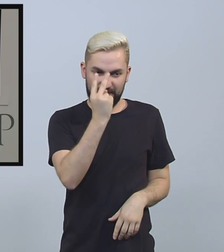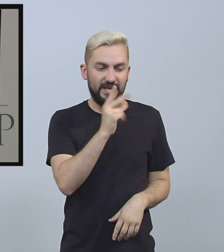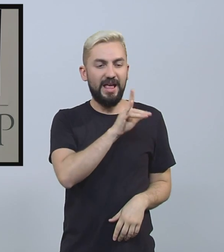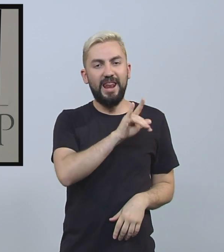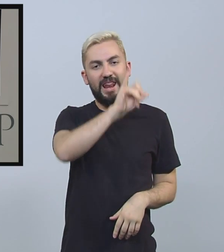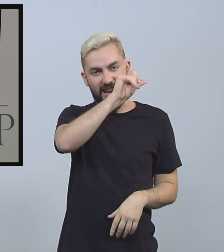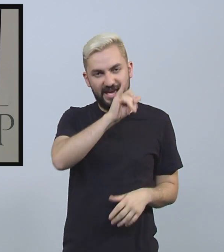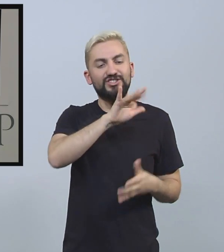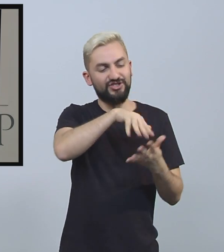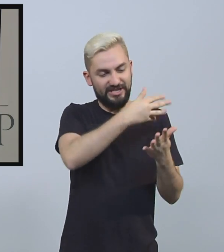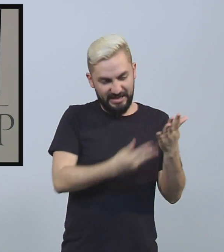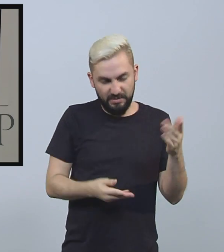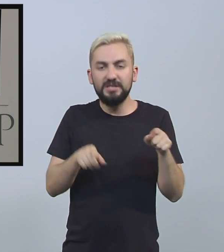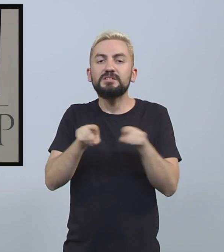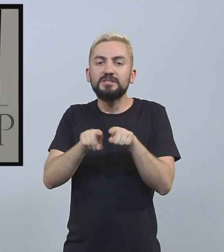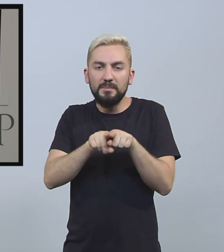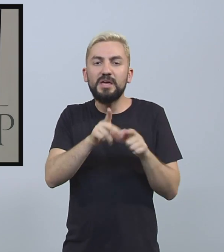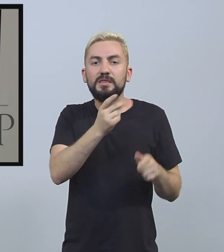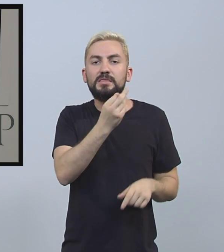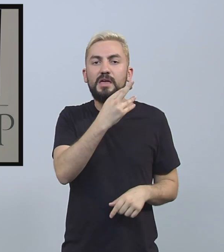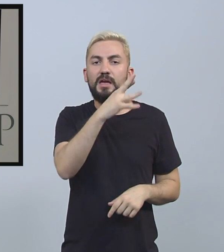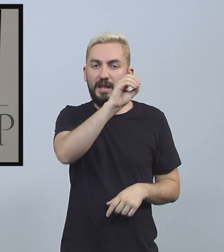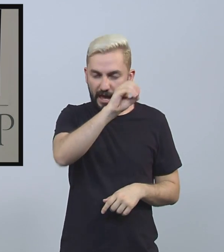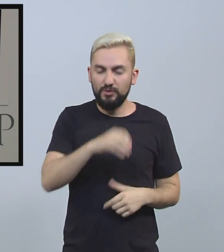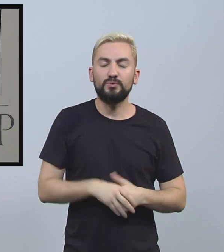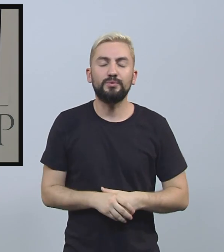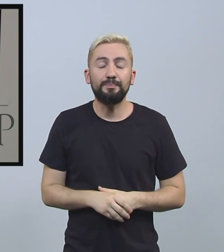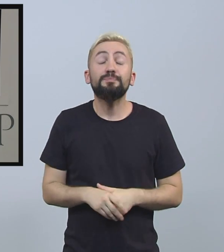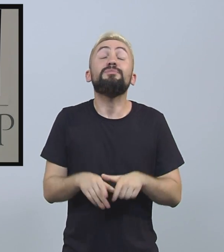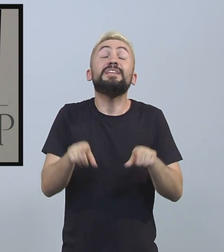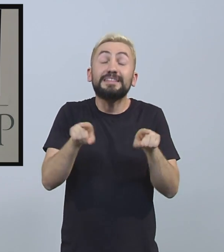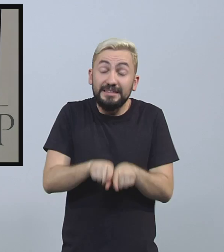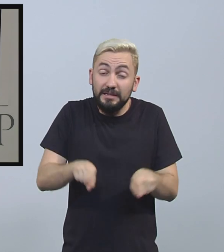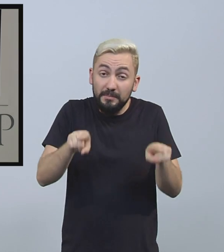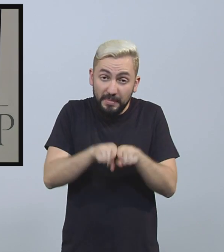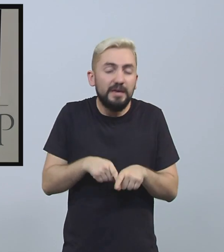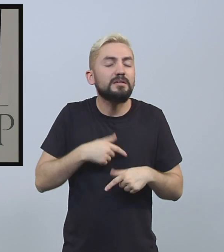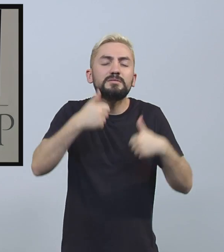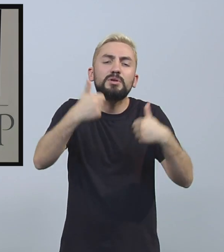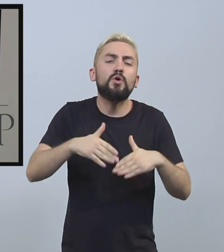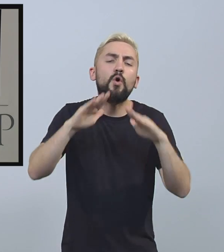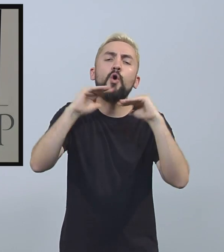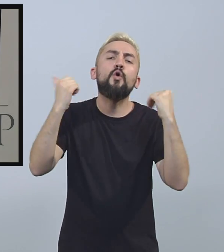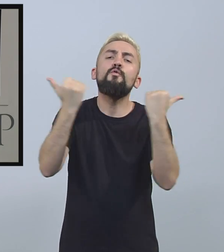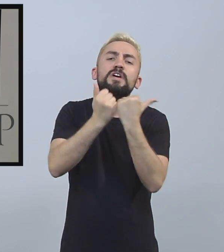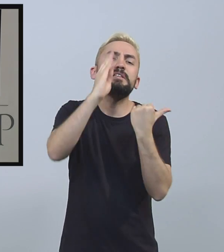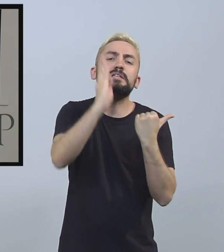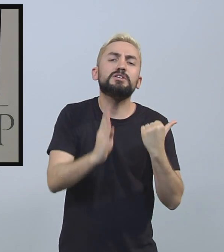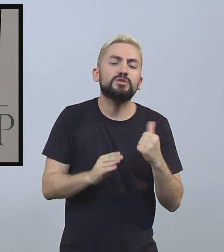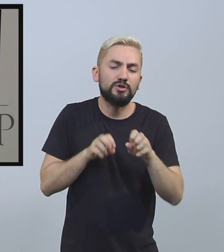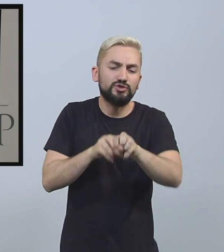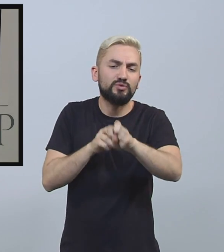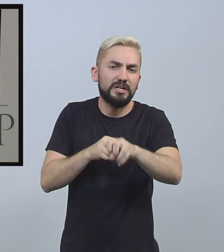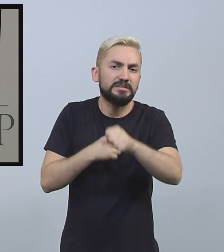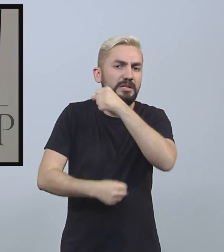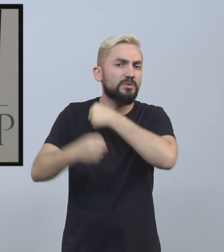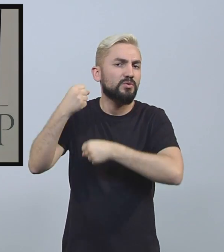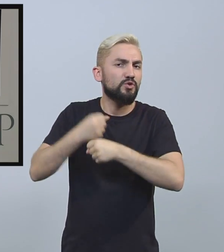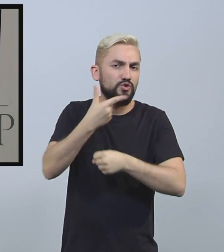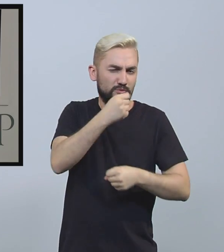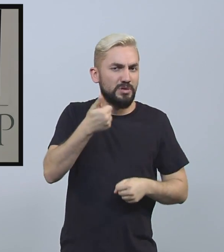lei de Libras e o decreto que a regulamenta. Falamos um pouco da Conferência Nacional de Educação que aconteceu